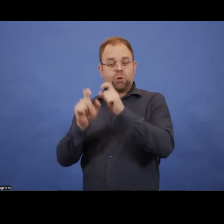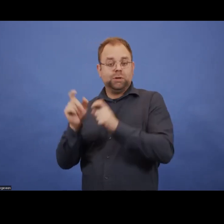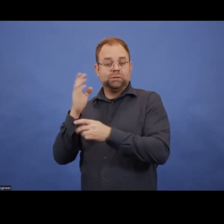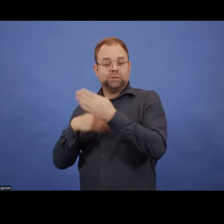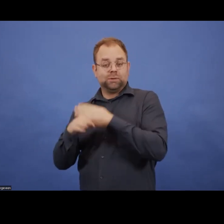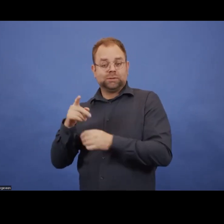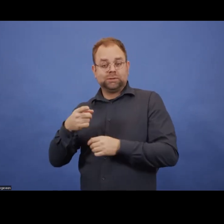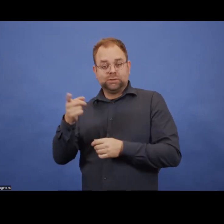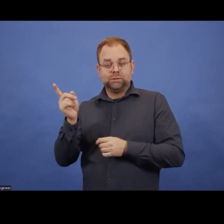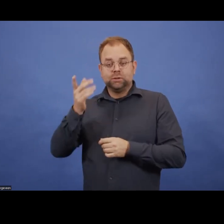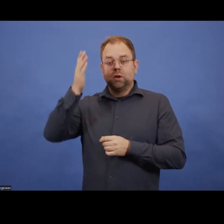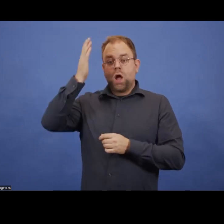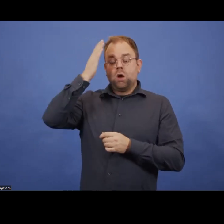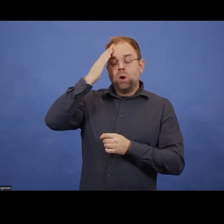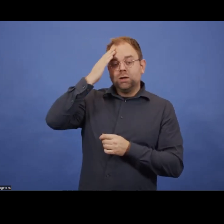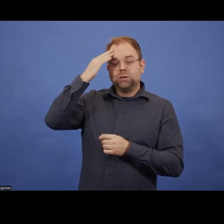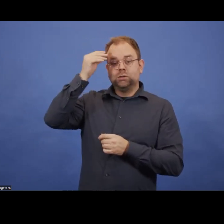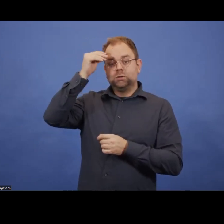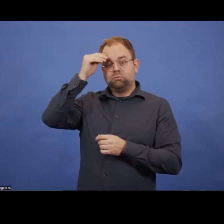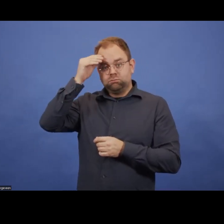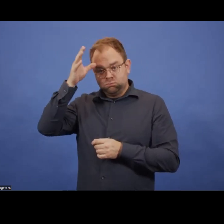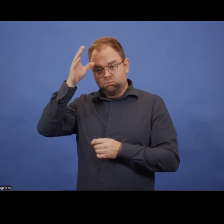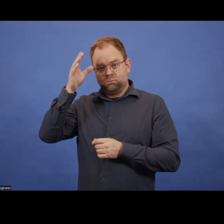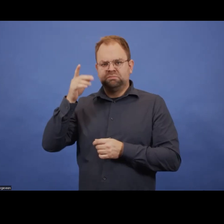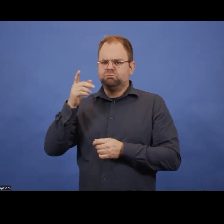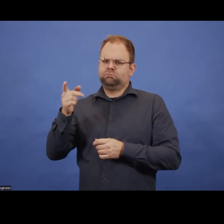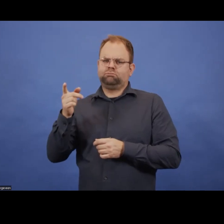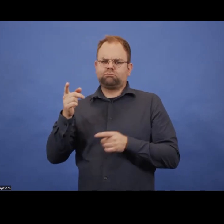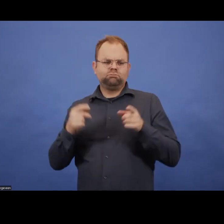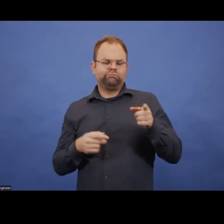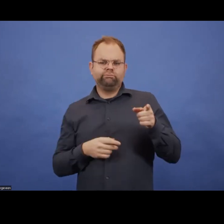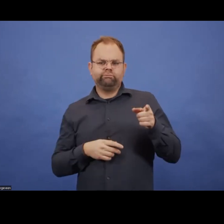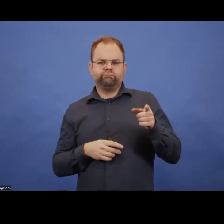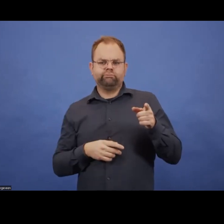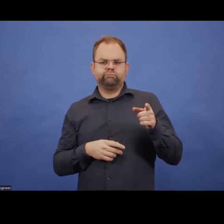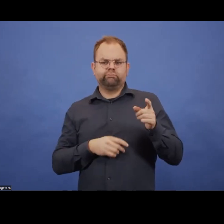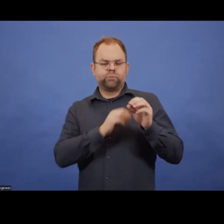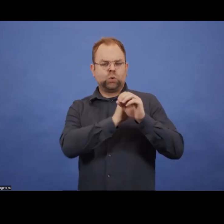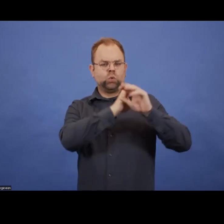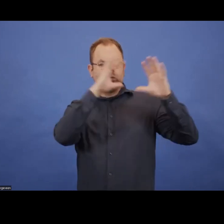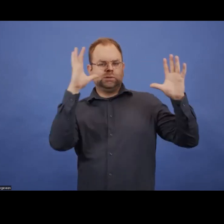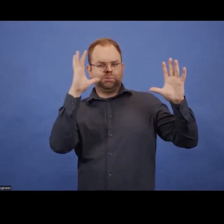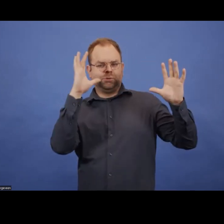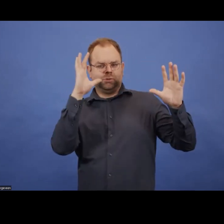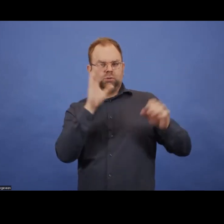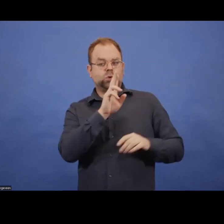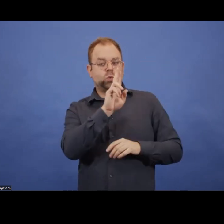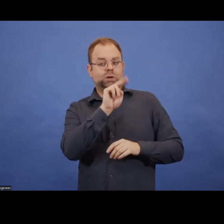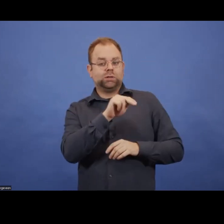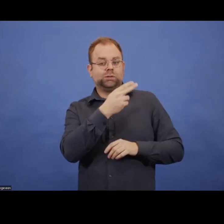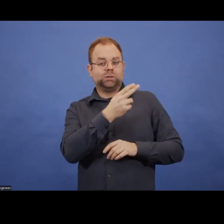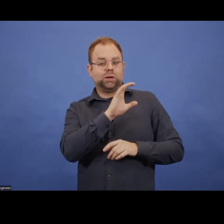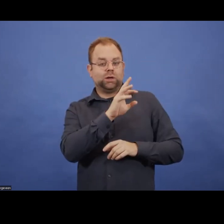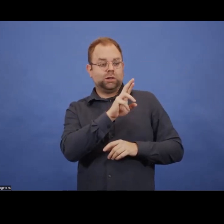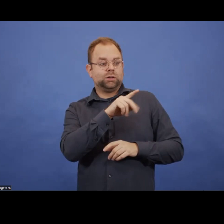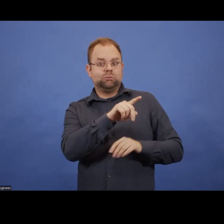está un poco lejos del concepto de que UNHCR está intentando de promover.